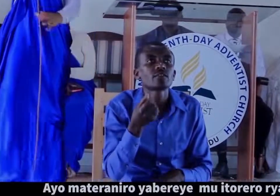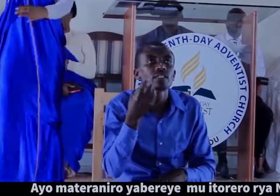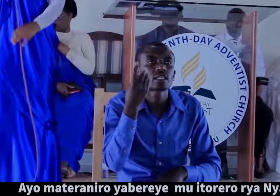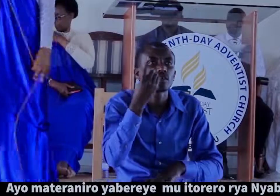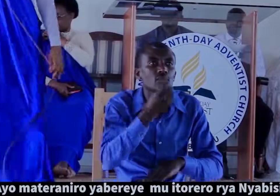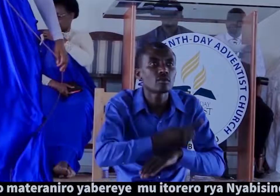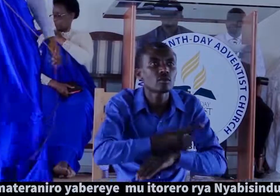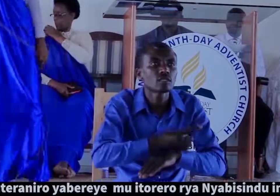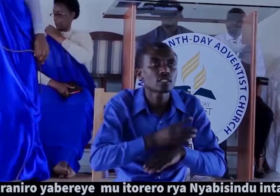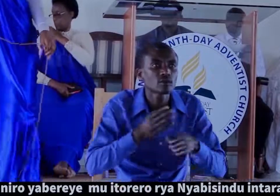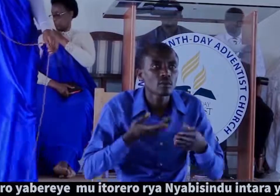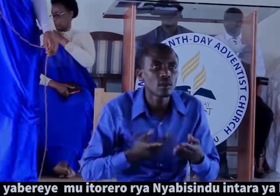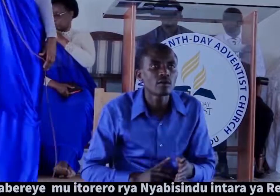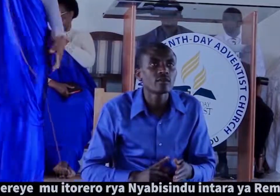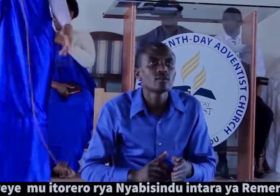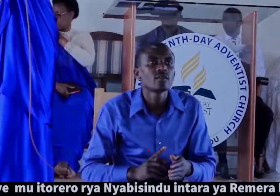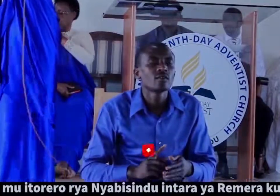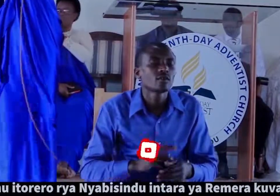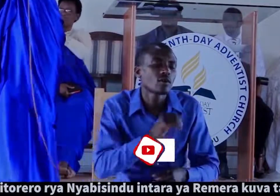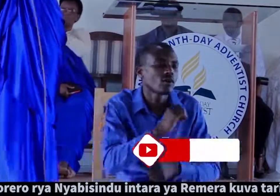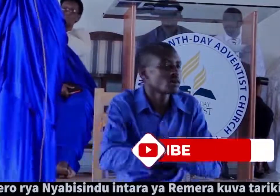ko mutazi icyongereza nta question